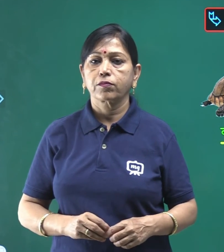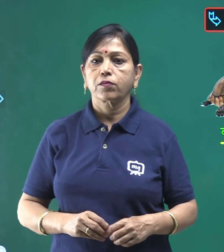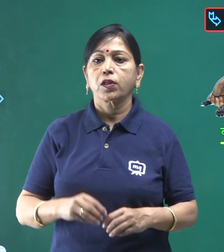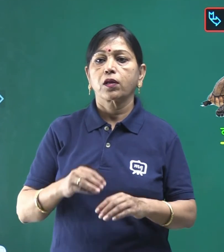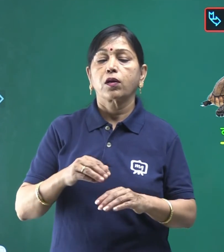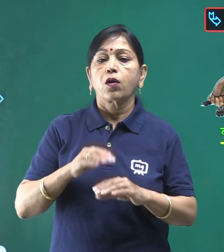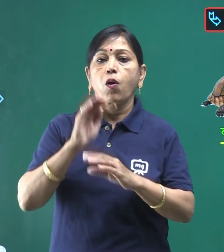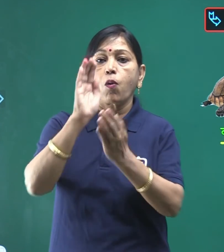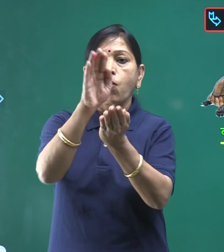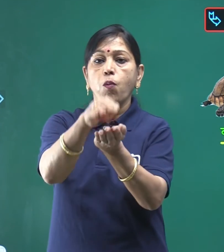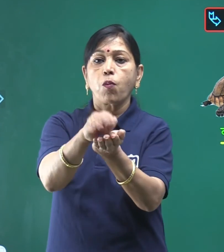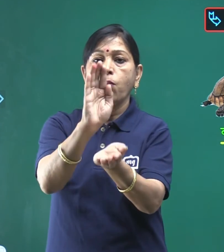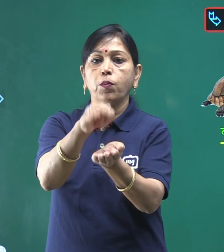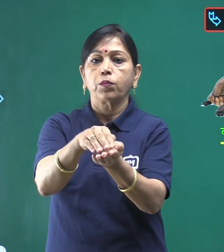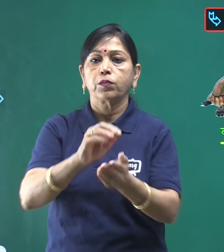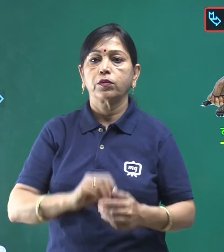मगरमच्छ।